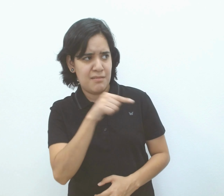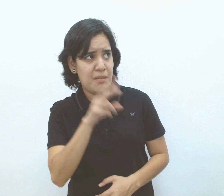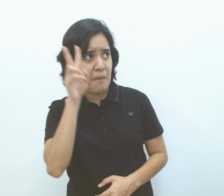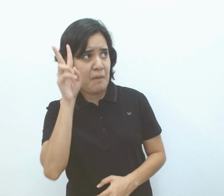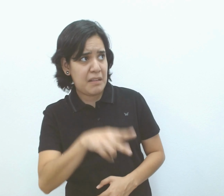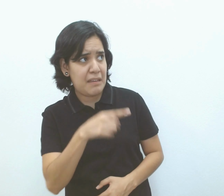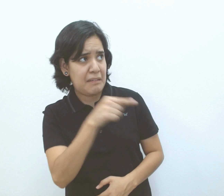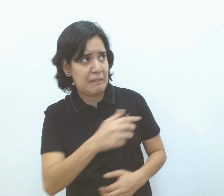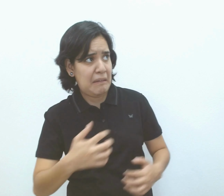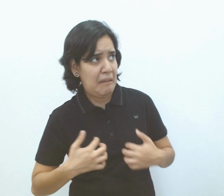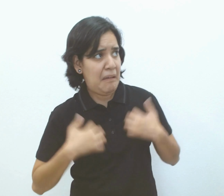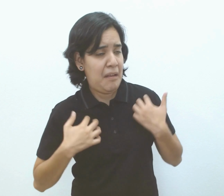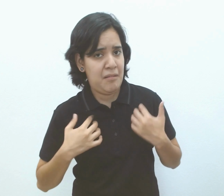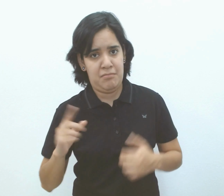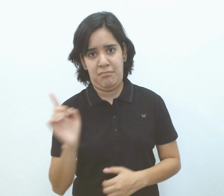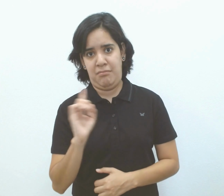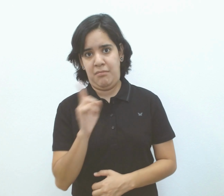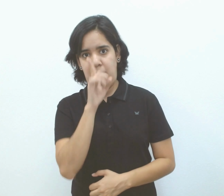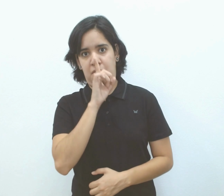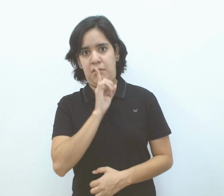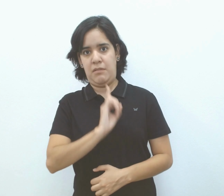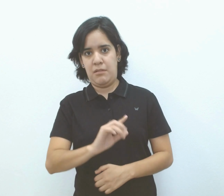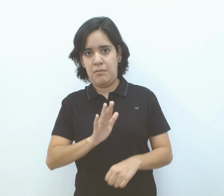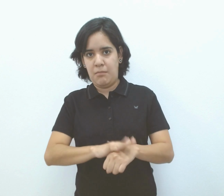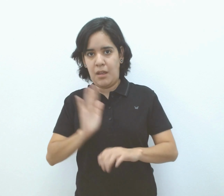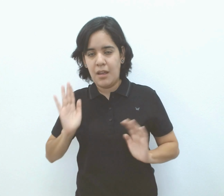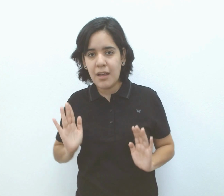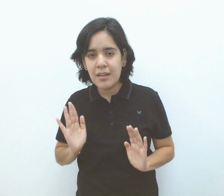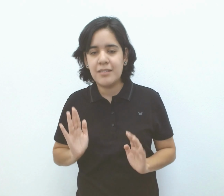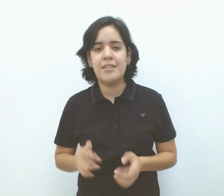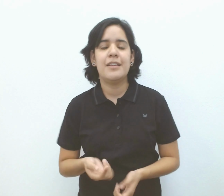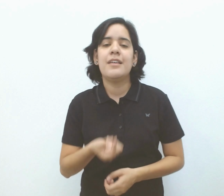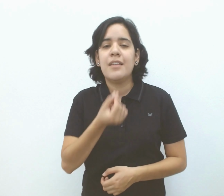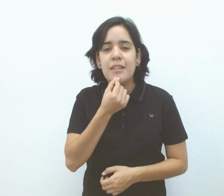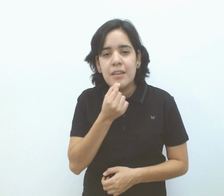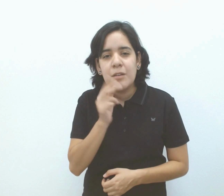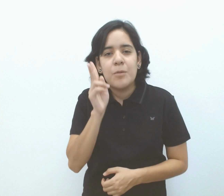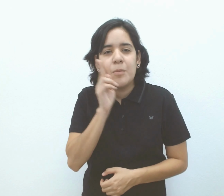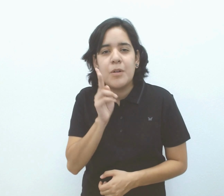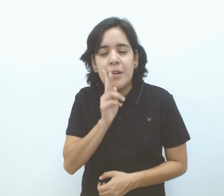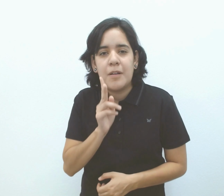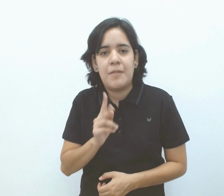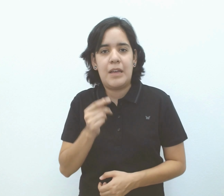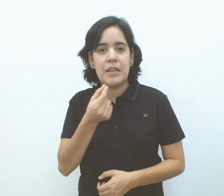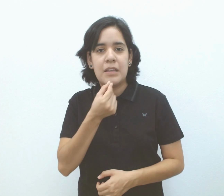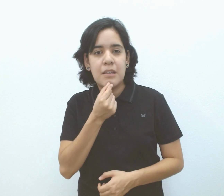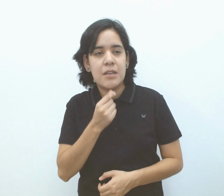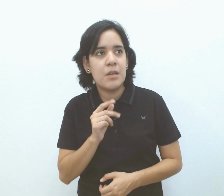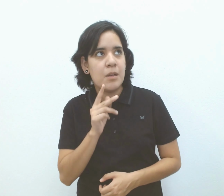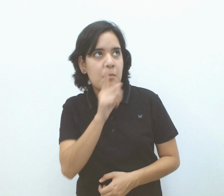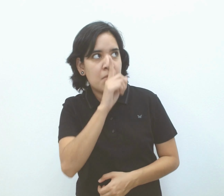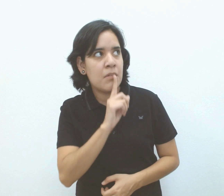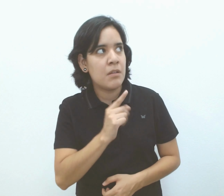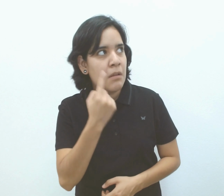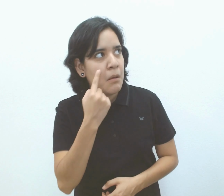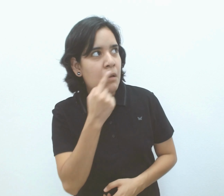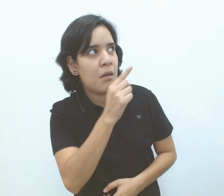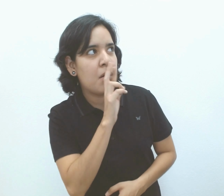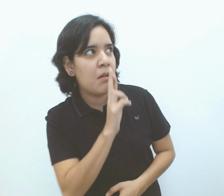reto importante, pero démonos cuenta que ellos van a probar las mentiras y nuestra reacción ante esa situación va a generar el